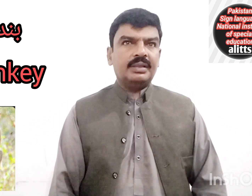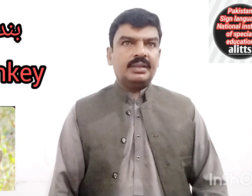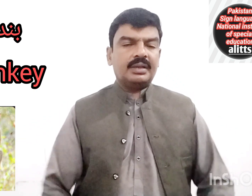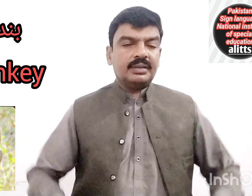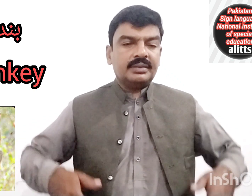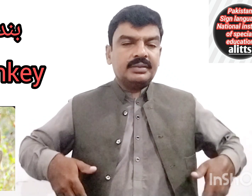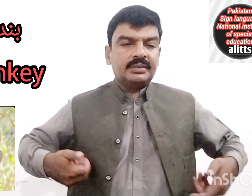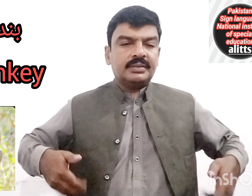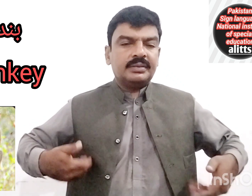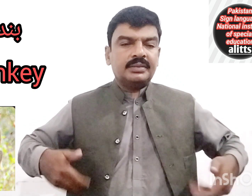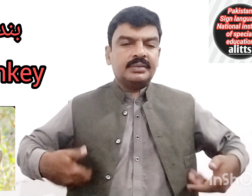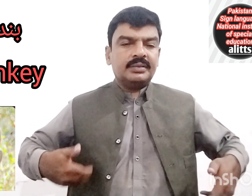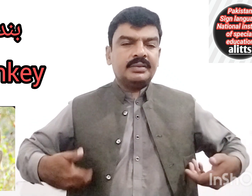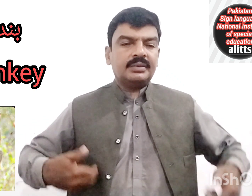बंदर,